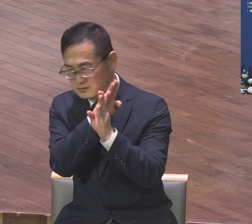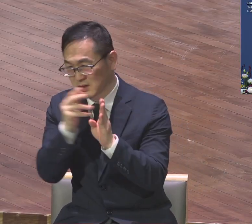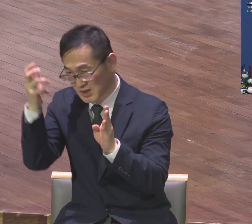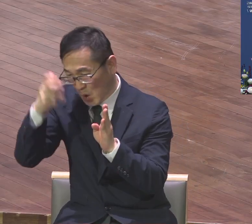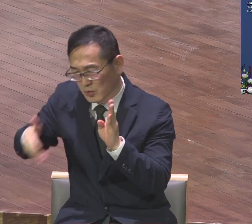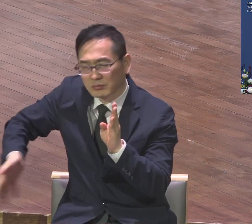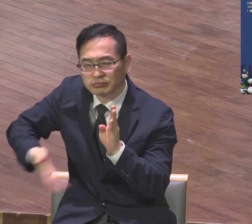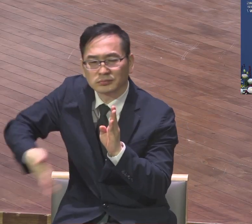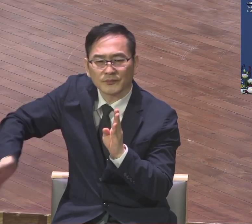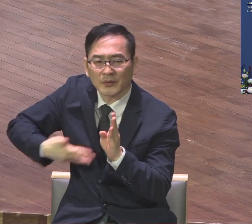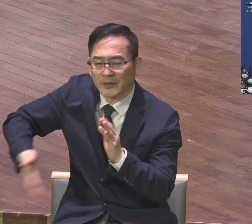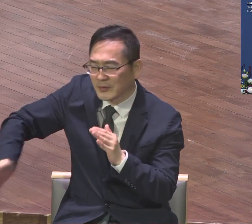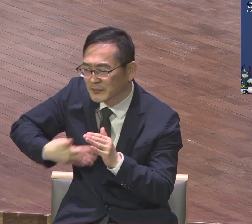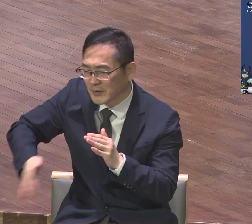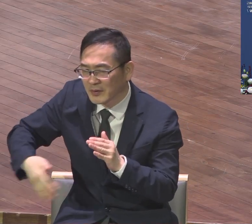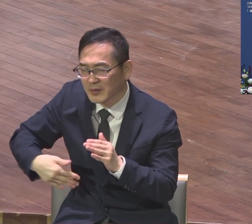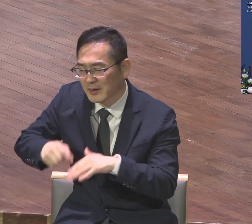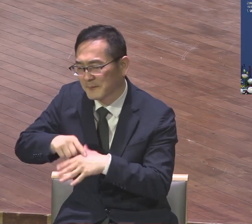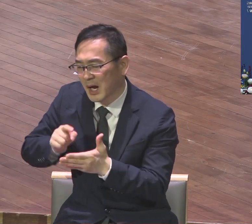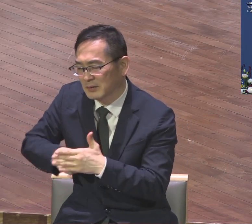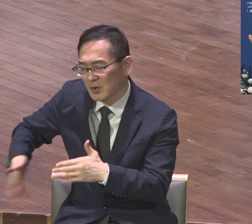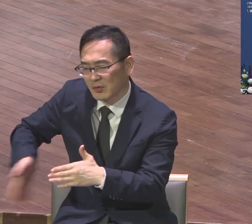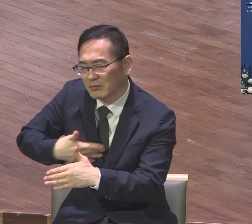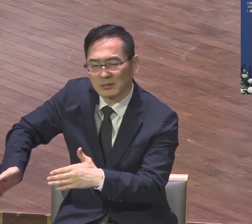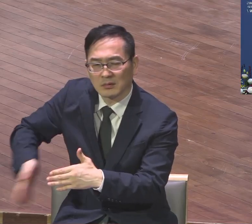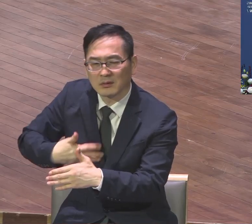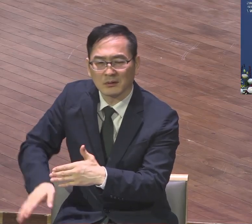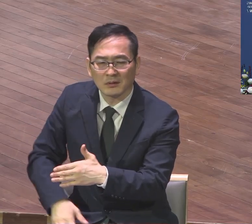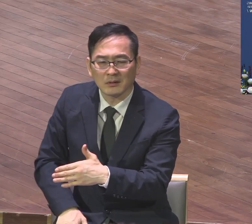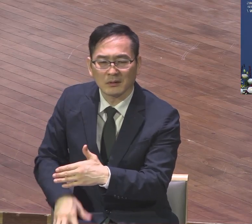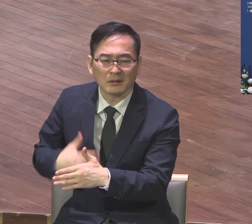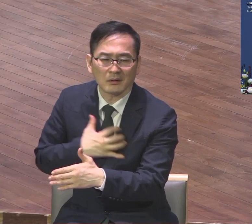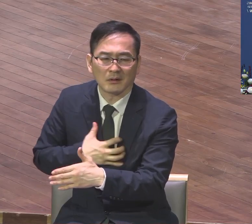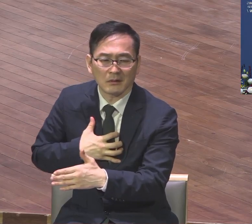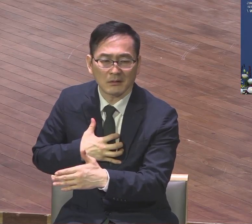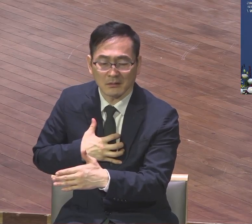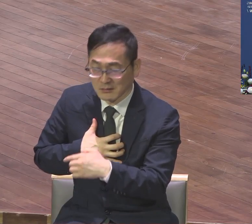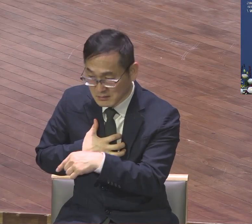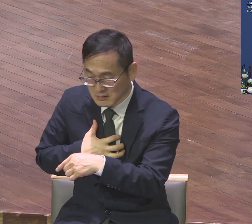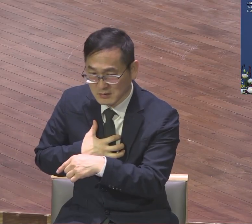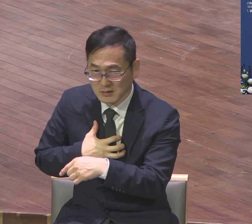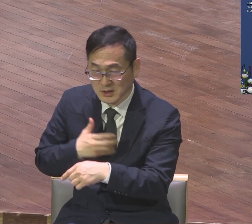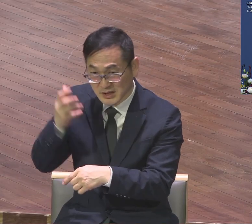뿐이에요. 하나님 피를 주시고 좀 굳어가지고